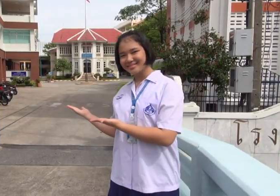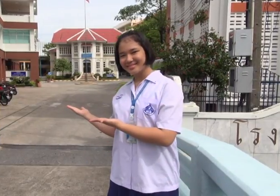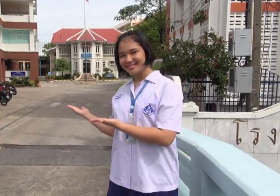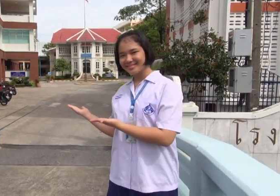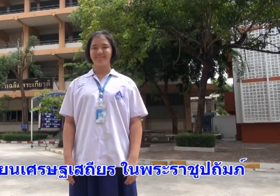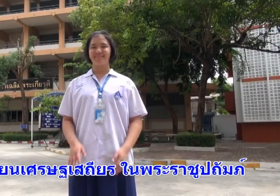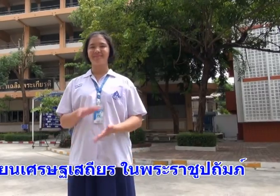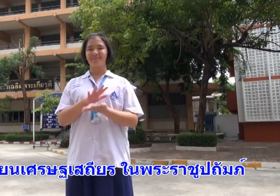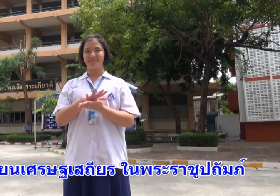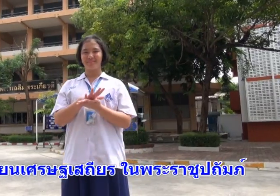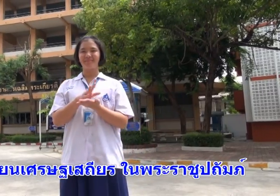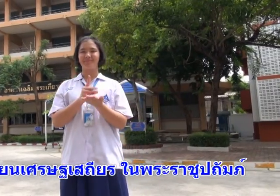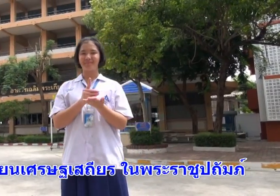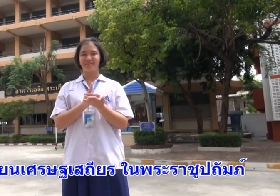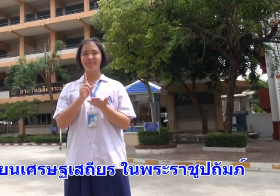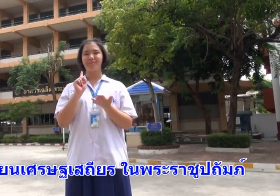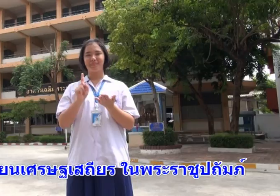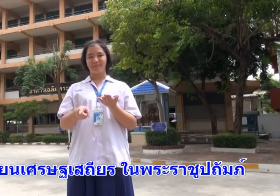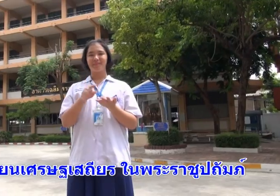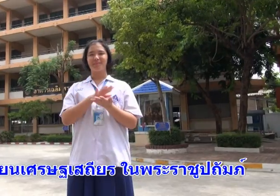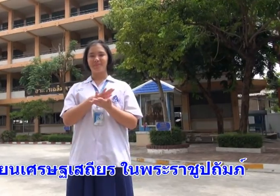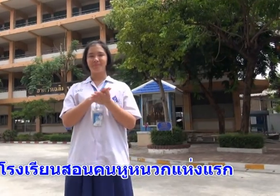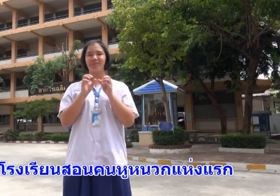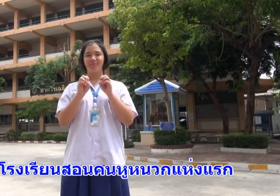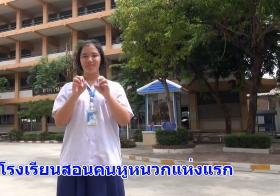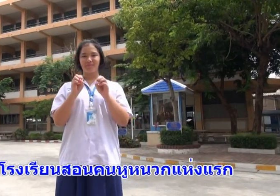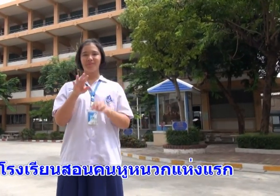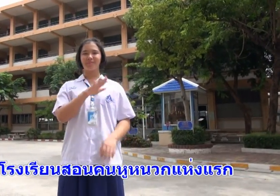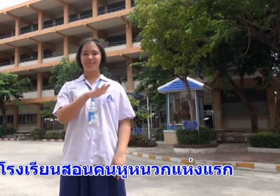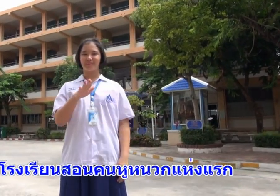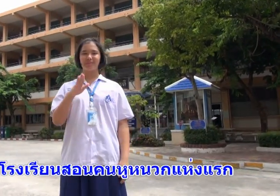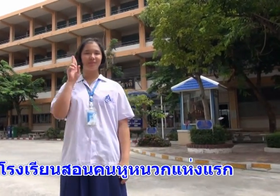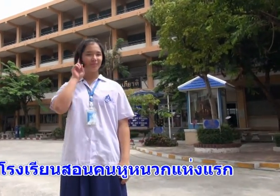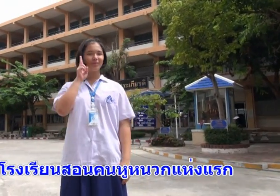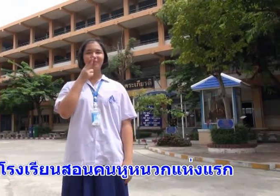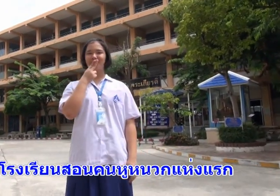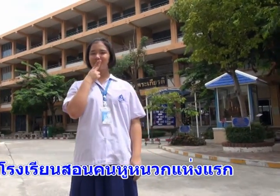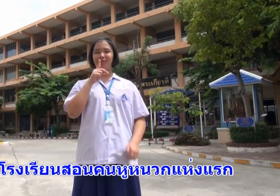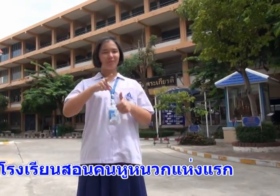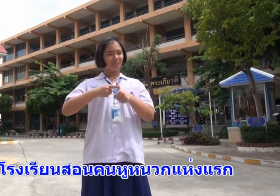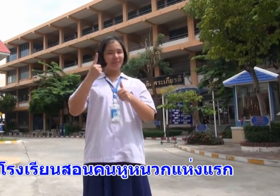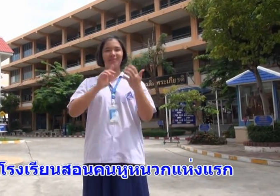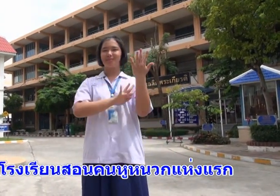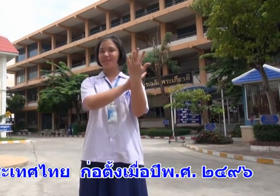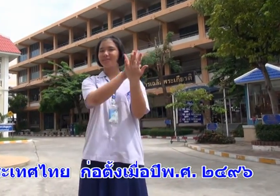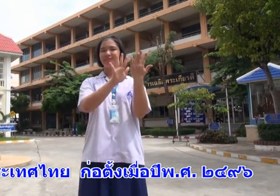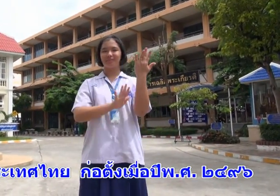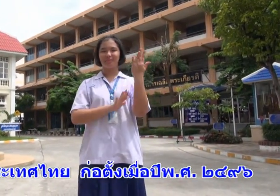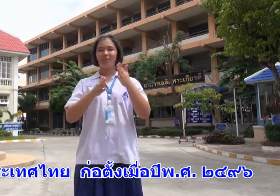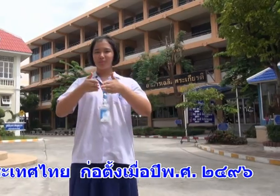ภ์โรงเรียนเศรษฐเสถียรในพระราชูปถัมภ์เป็นโรงเรียนสอนคนหูหนวกแห่งแรกของประเทศไทยก่